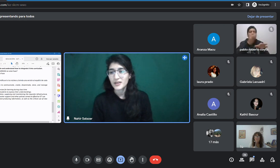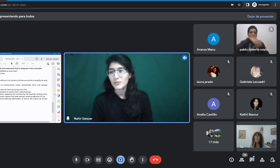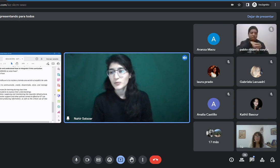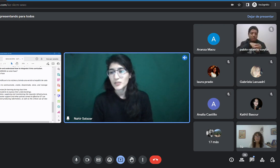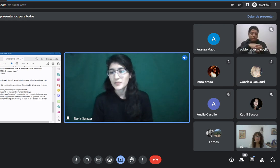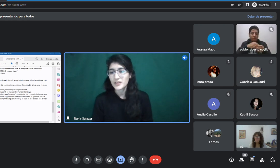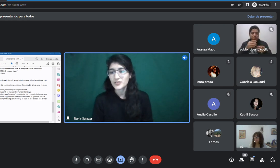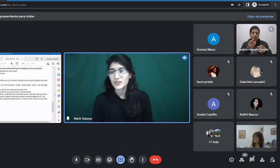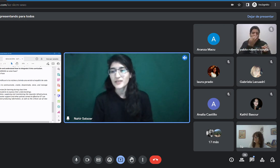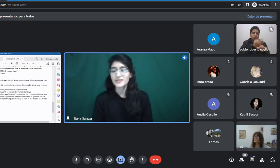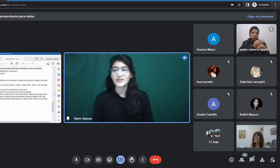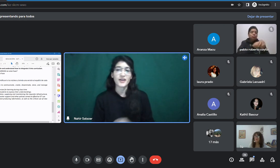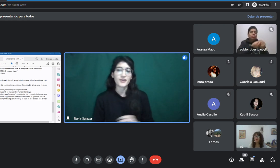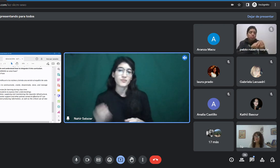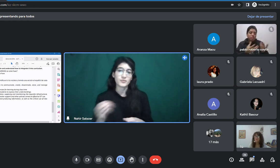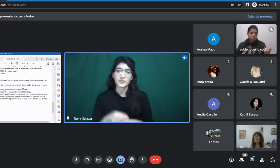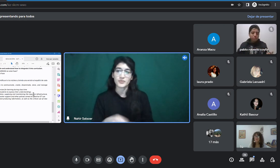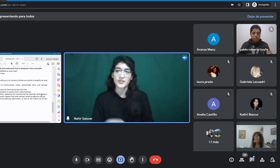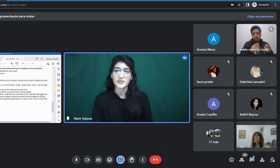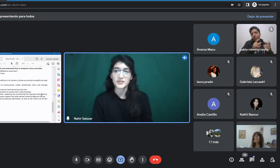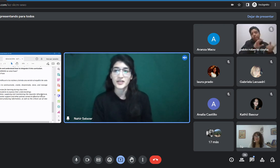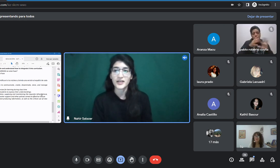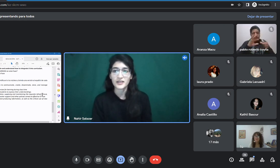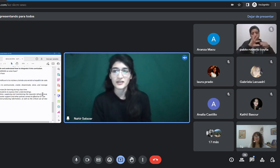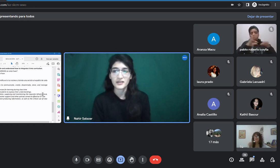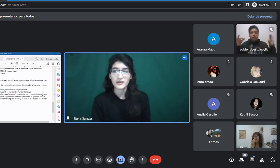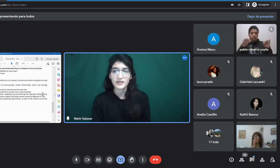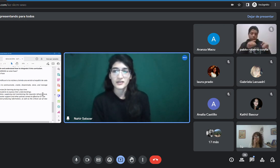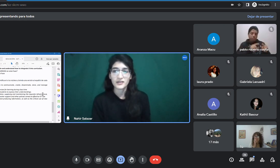que muchas personas, que hay muchas personas ahí,